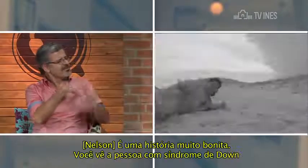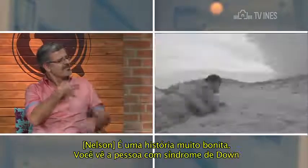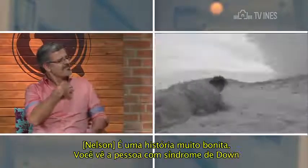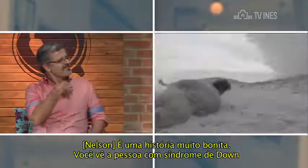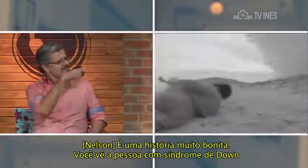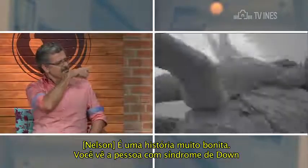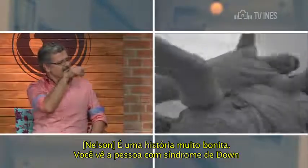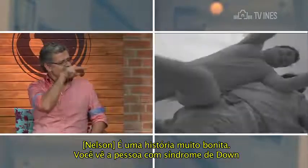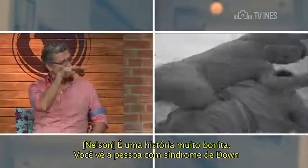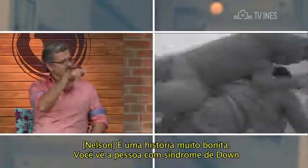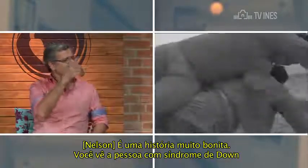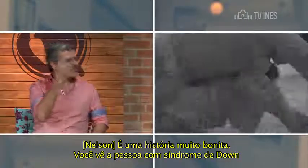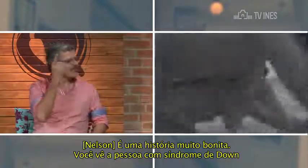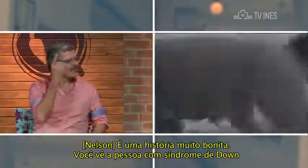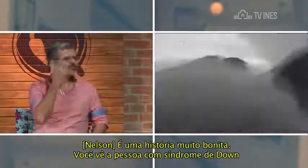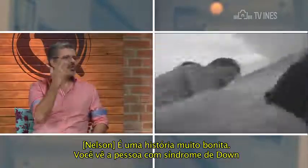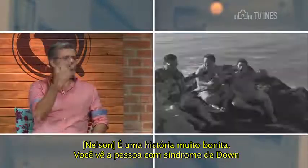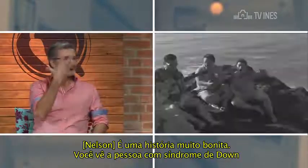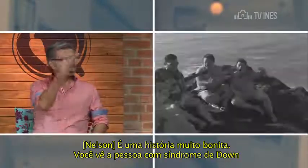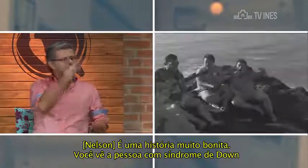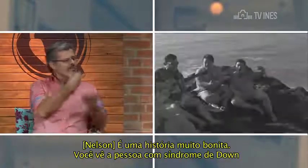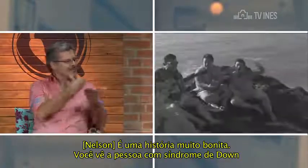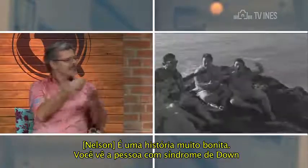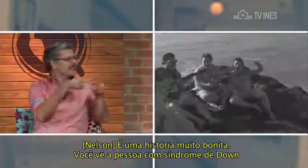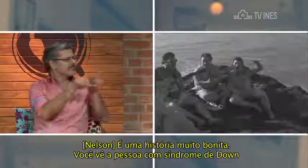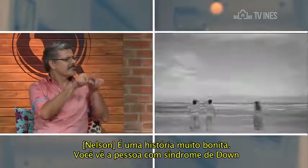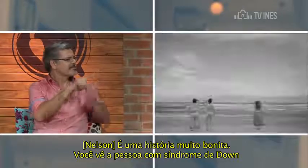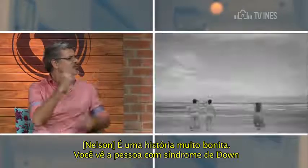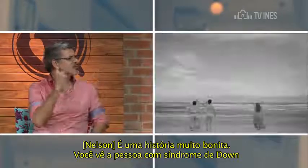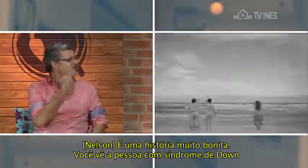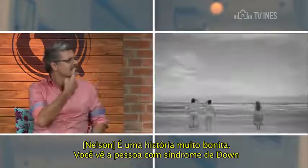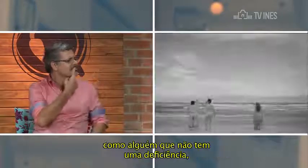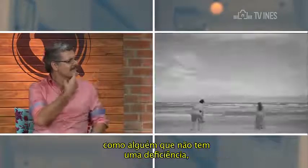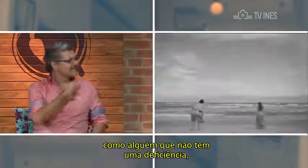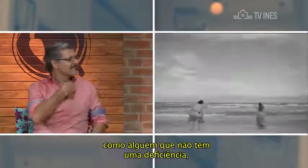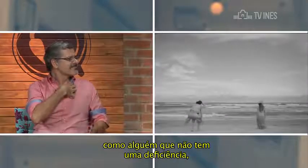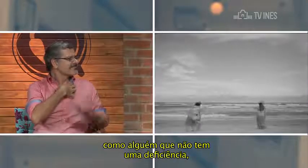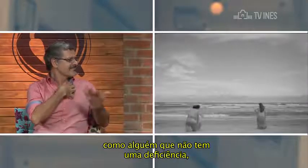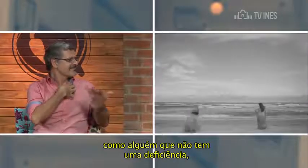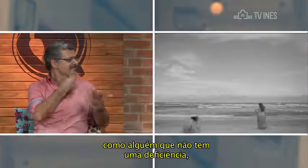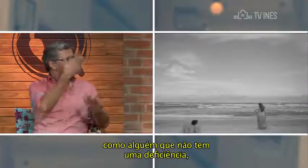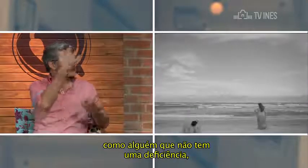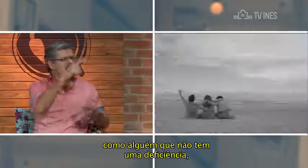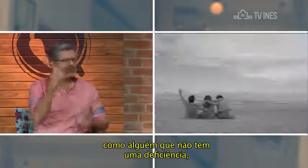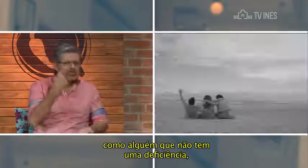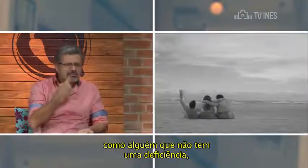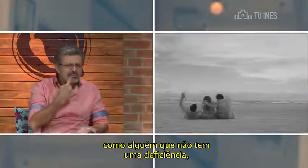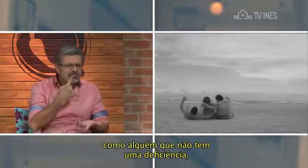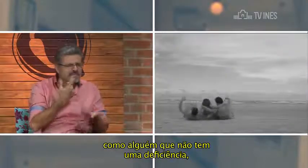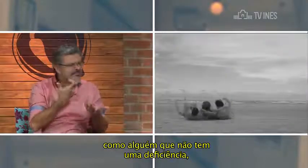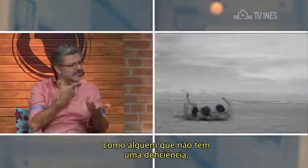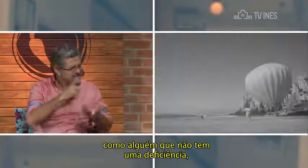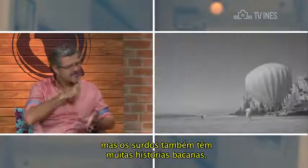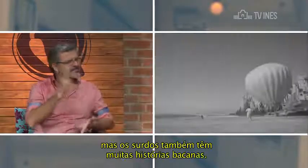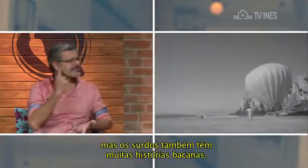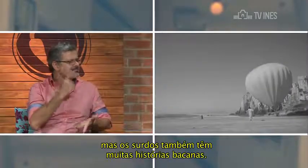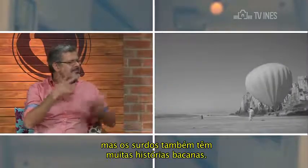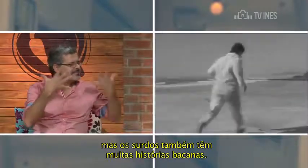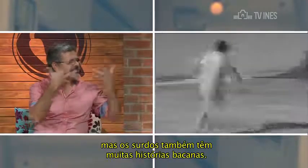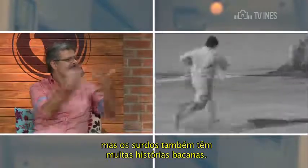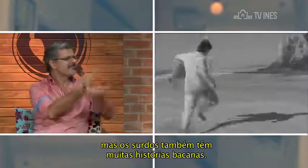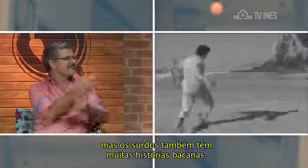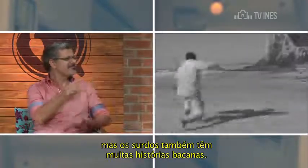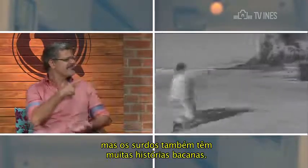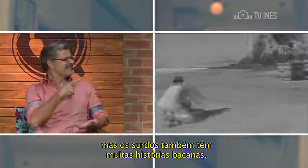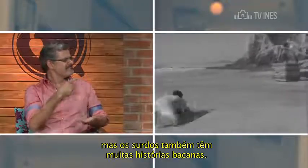É uma história muito bonita. Você vê a pessoa com síndrome de Down como alguém que não tem uma deficiência. Mas os